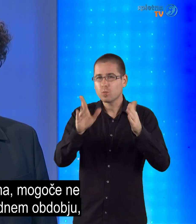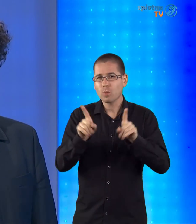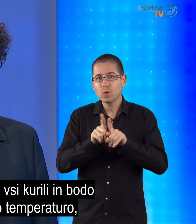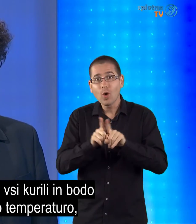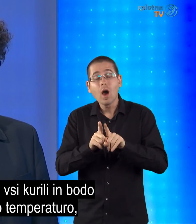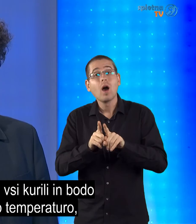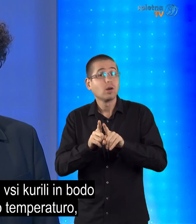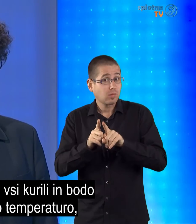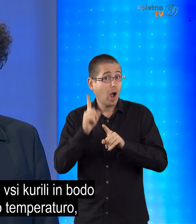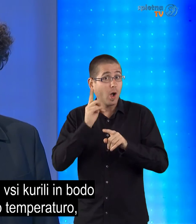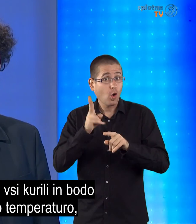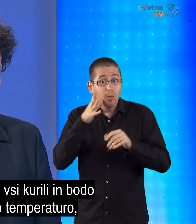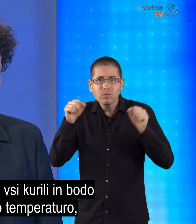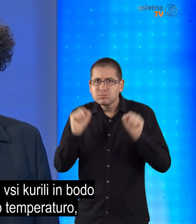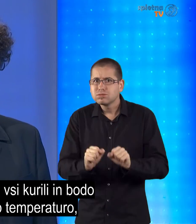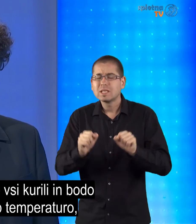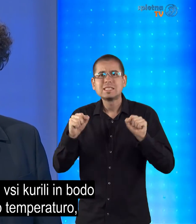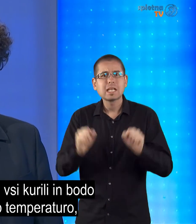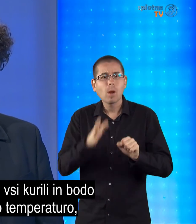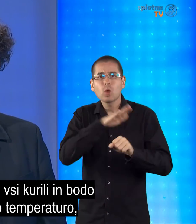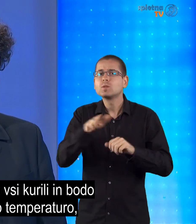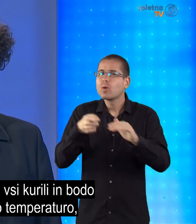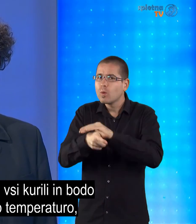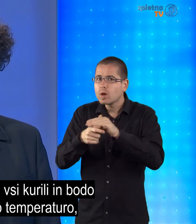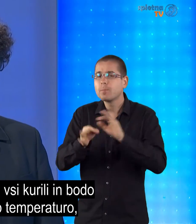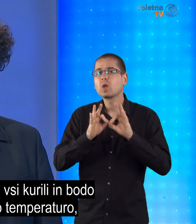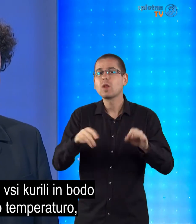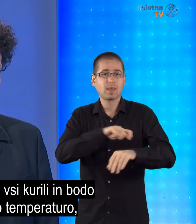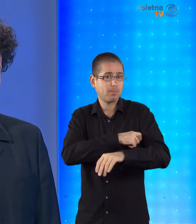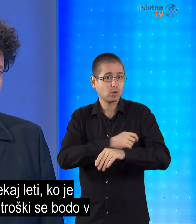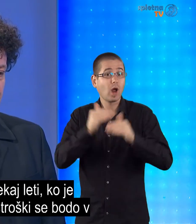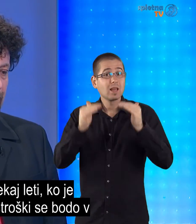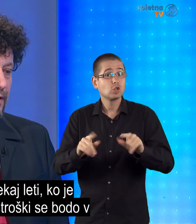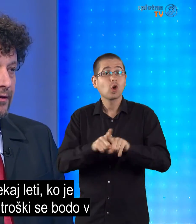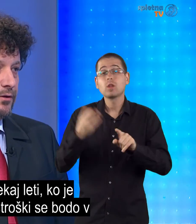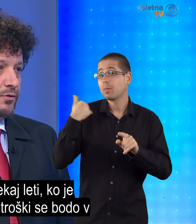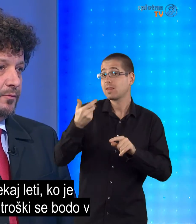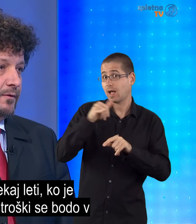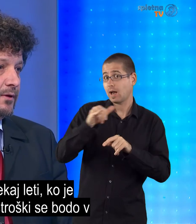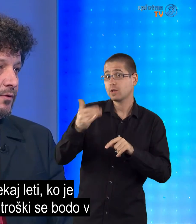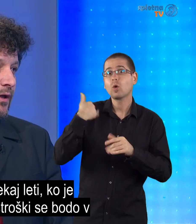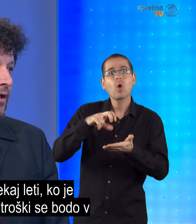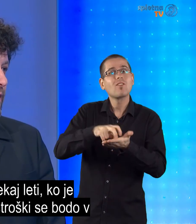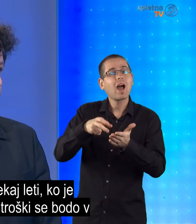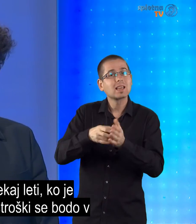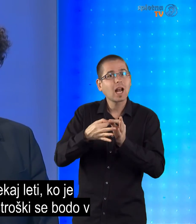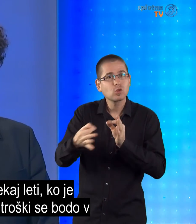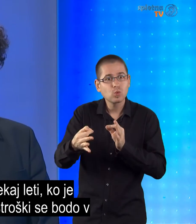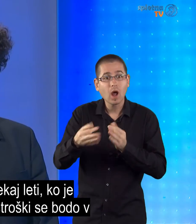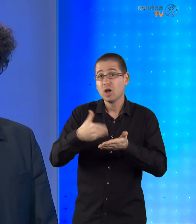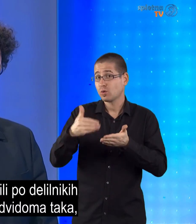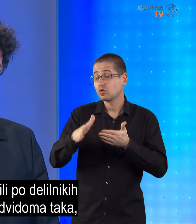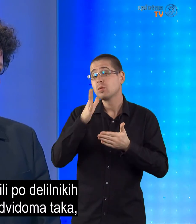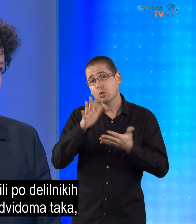obdobju, ko bo zima, bojo vsi kurili in bojo kurili na ustrezno temperaturo, nižjo kot pred nekaj leti, ko je šlo po kvadraturi. Stroški se